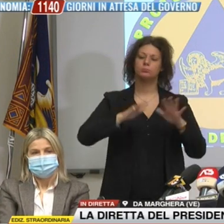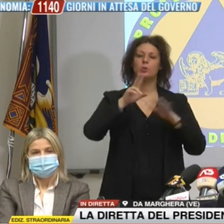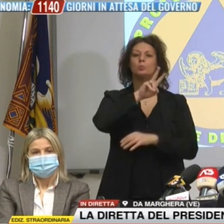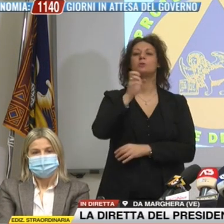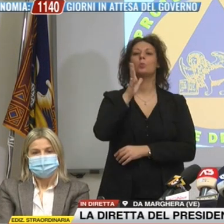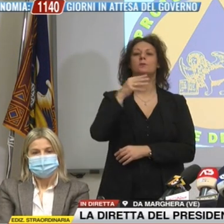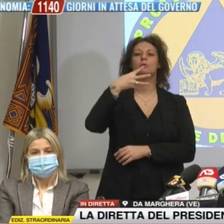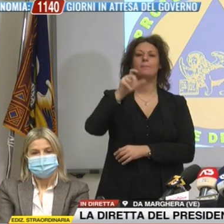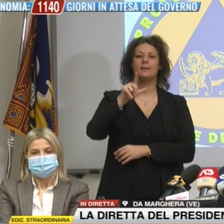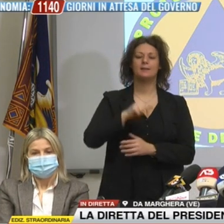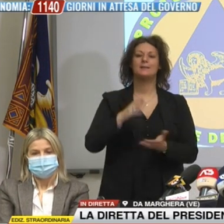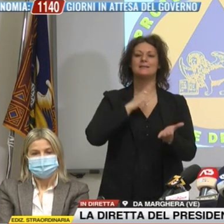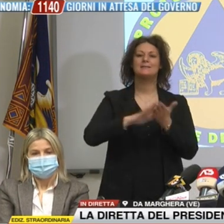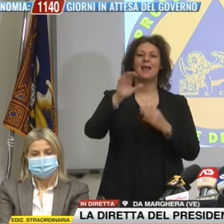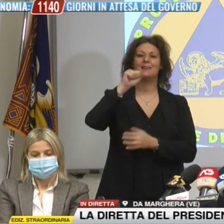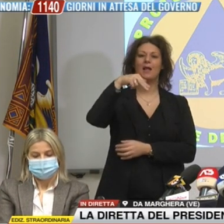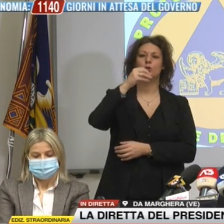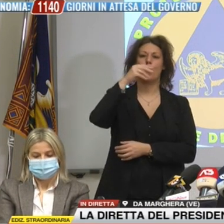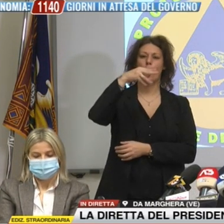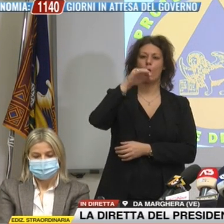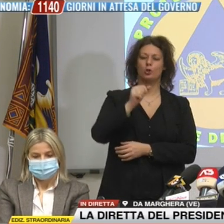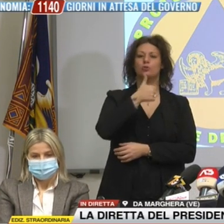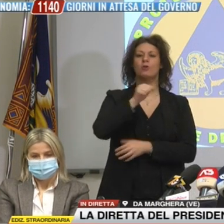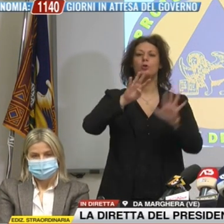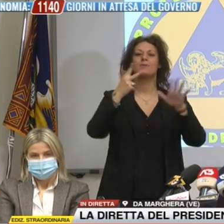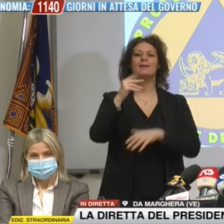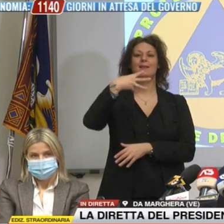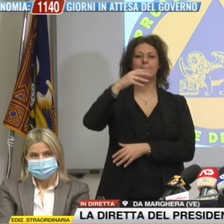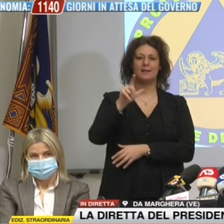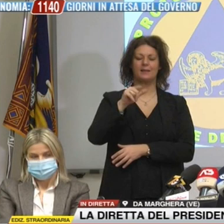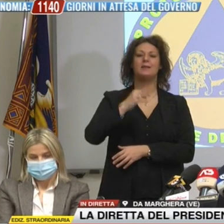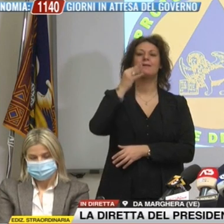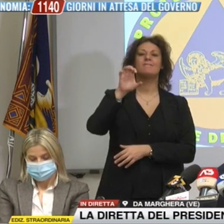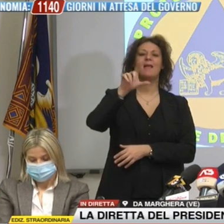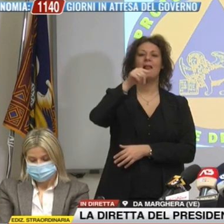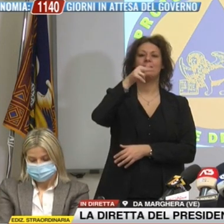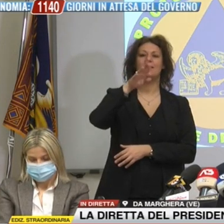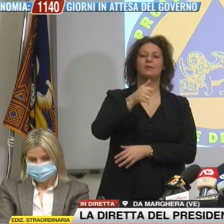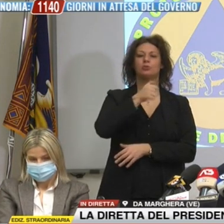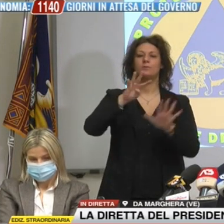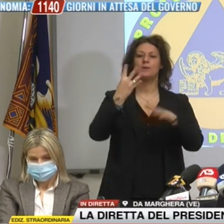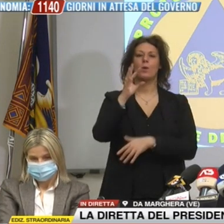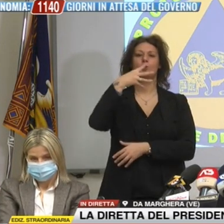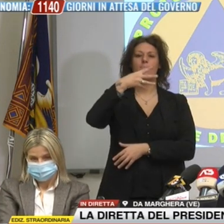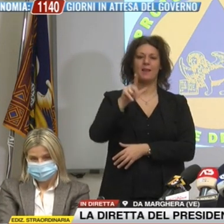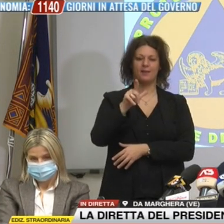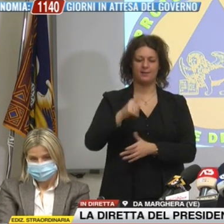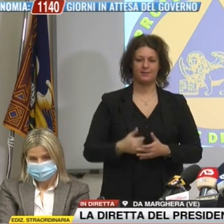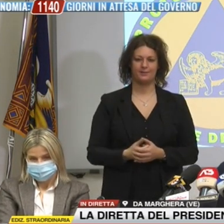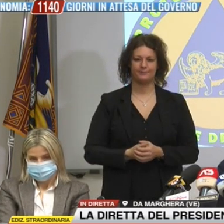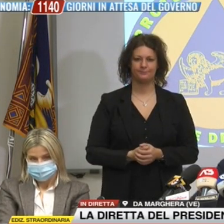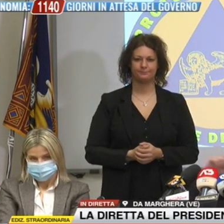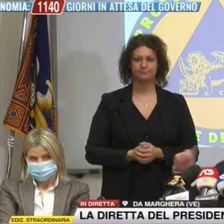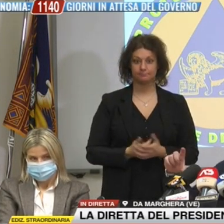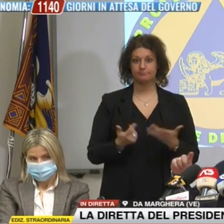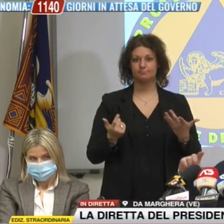mm, Sant'Antonio del Tortal, 193 mm, Feltre 144 mm. Voi capite